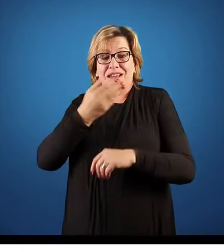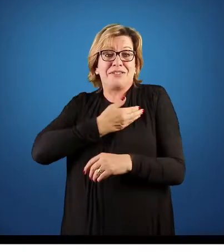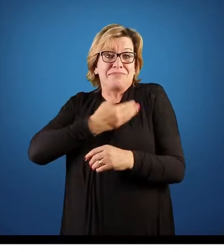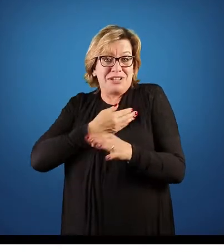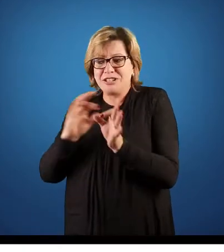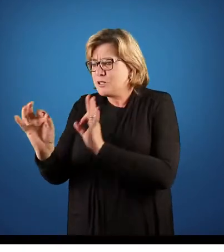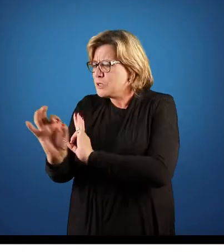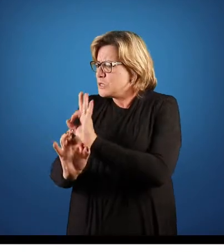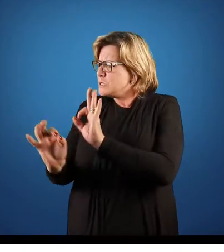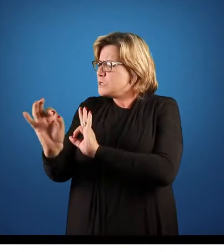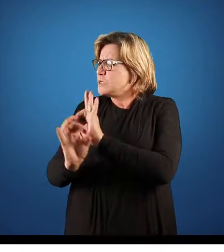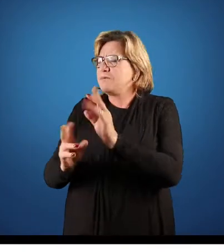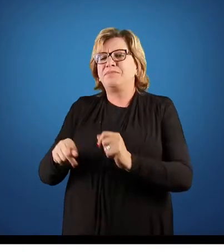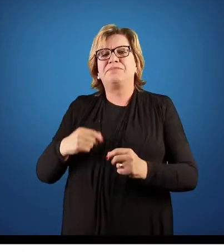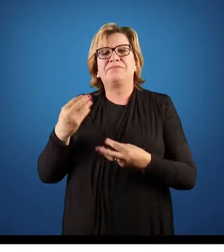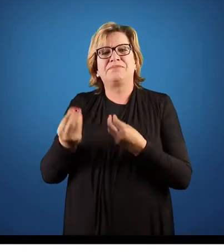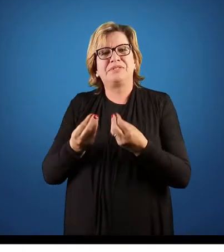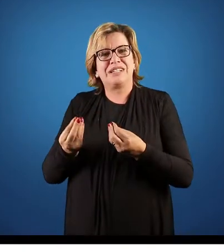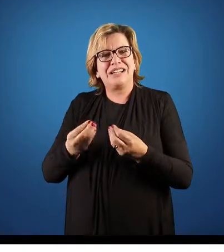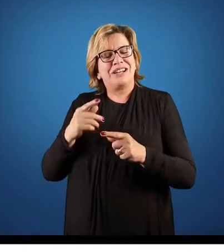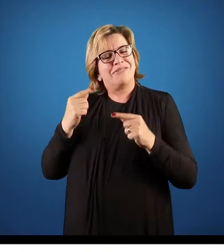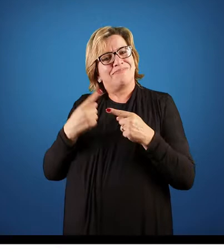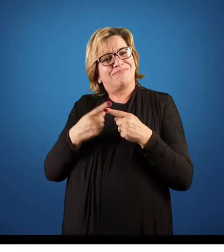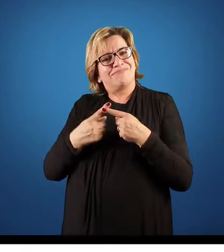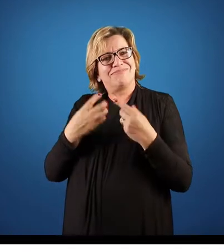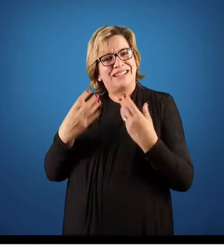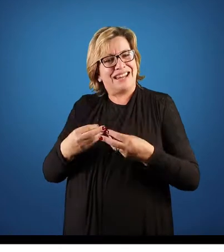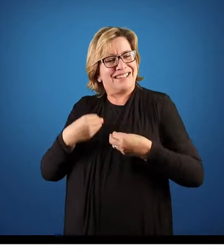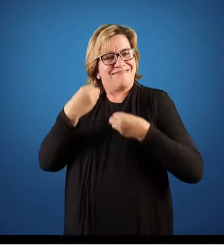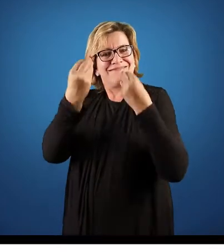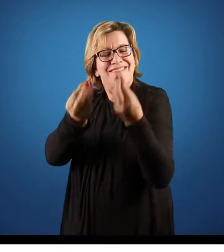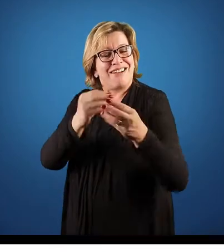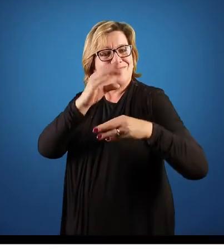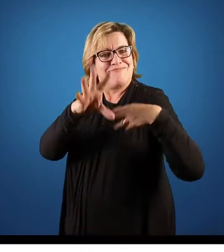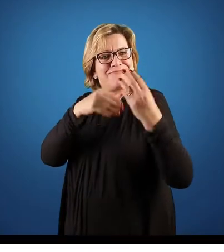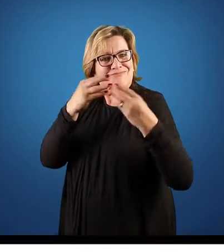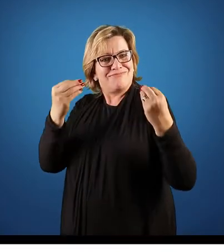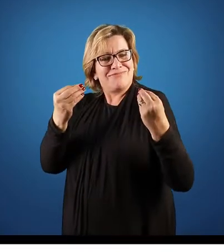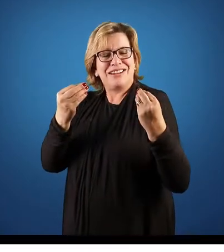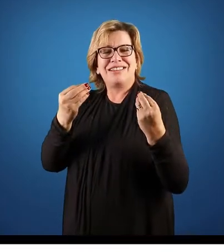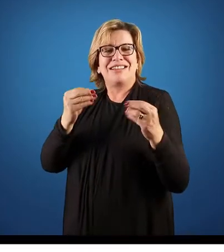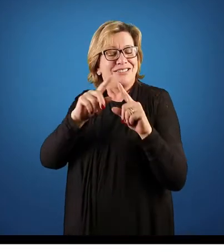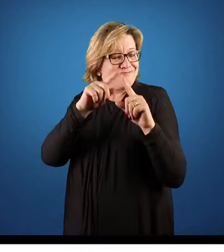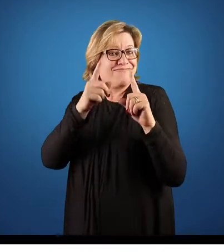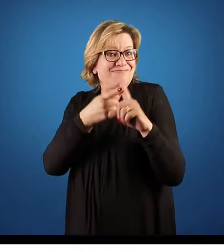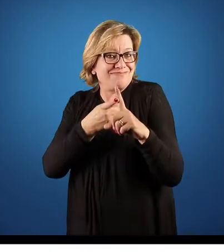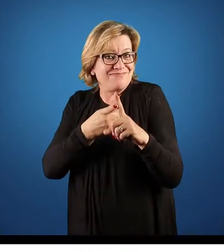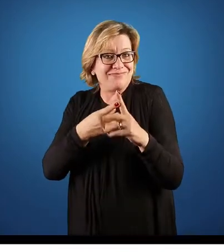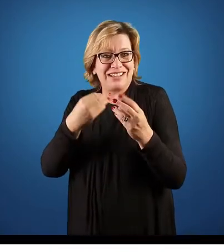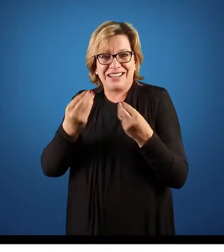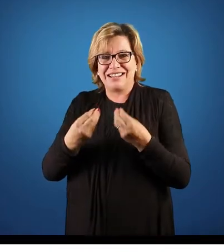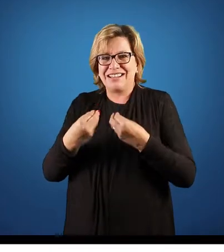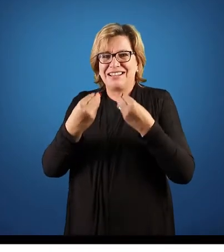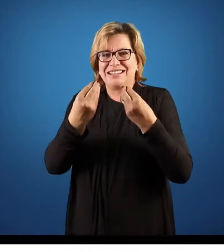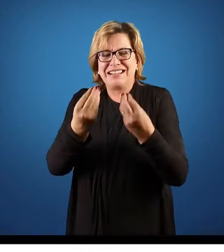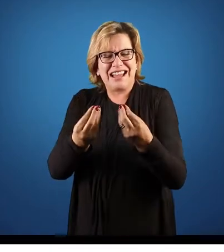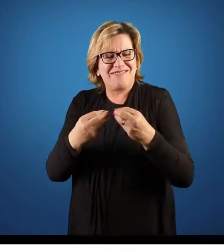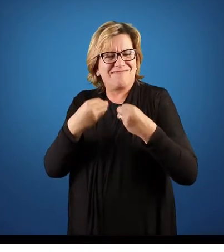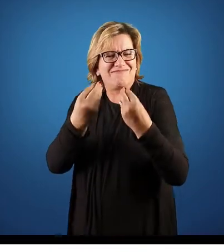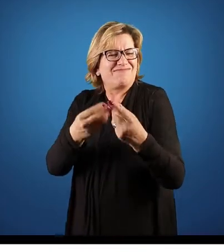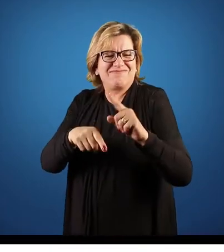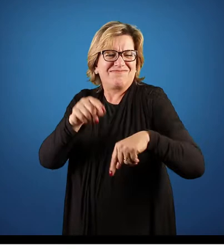fazem esse tipo de coisa com o intuito de presentear é a mãe do futuro de nené com utensílios